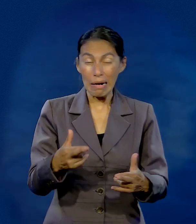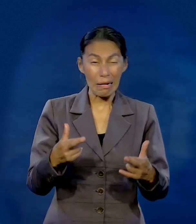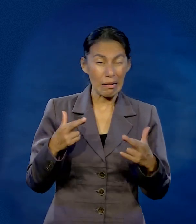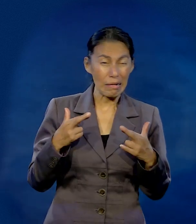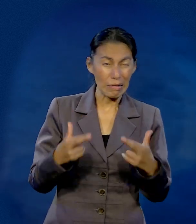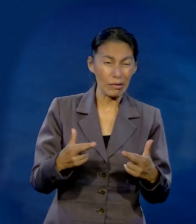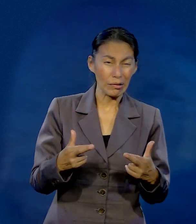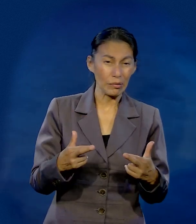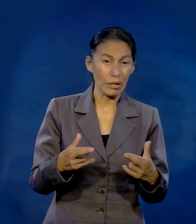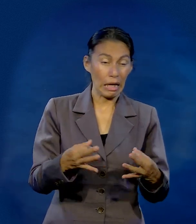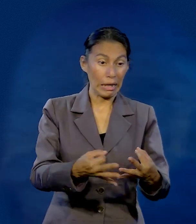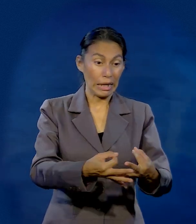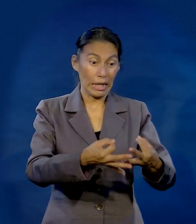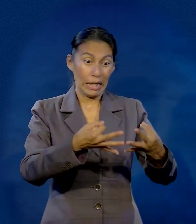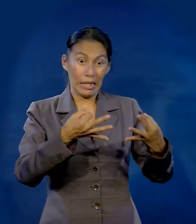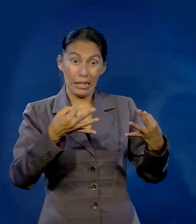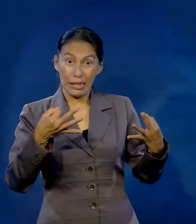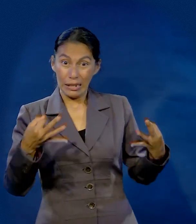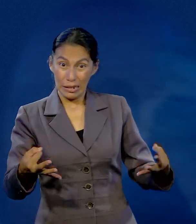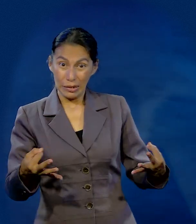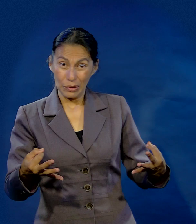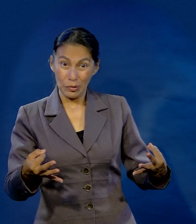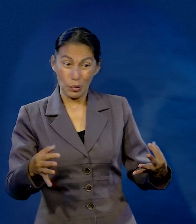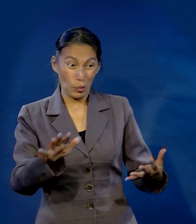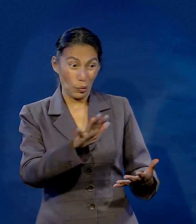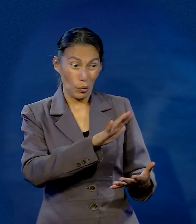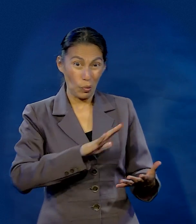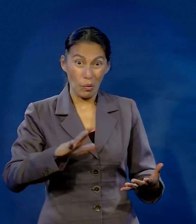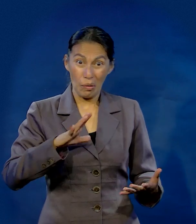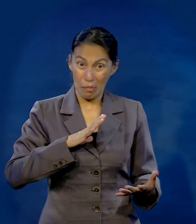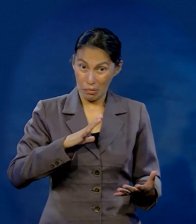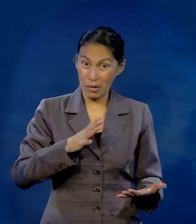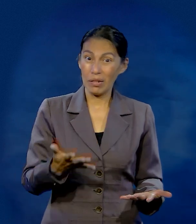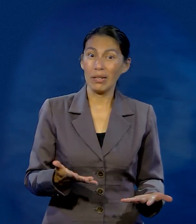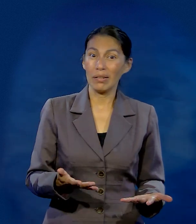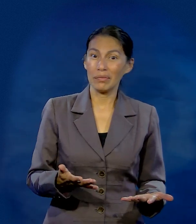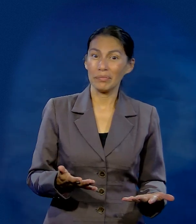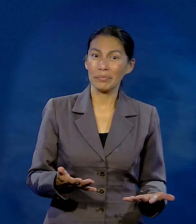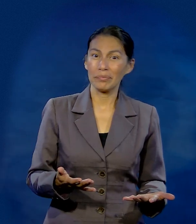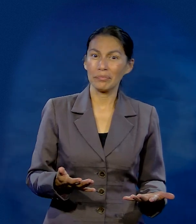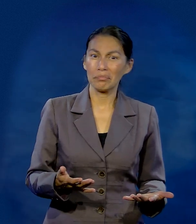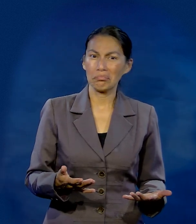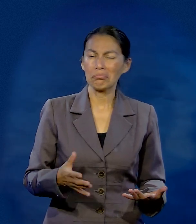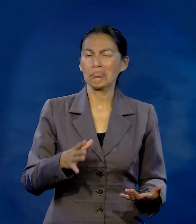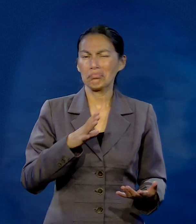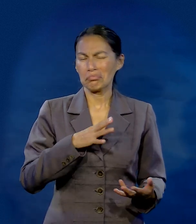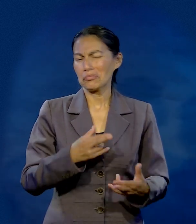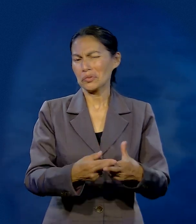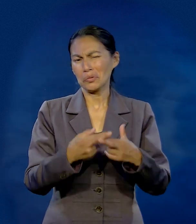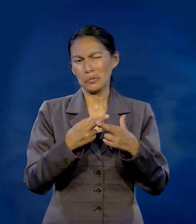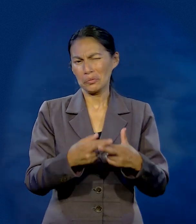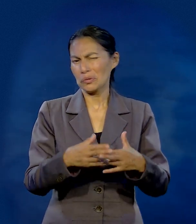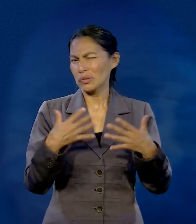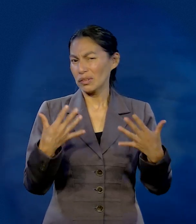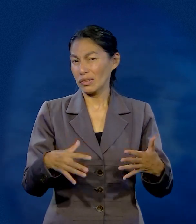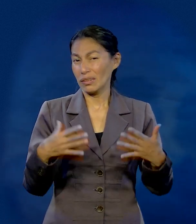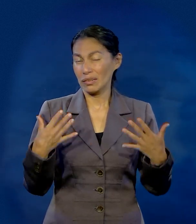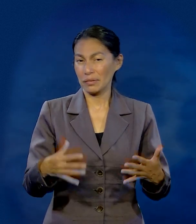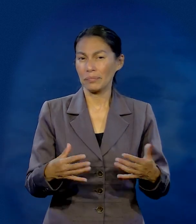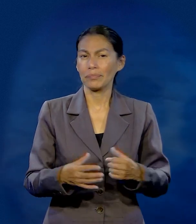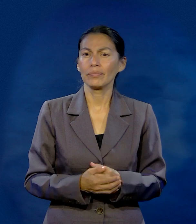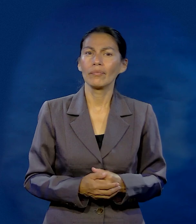pues el dinero no lo es todo No es importante pero si hay demás pues está bien el hombre era